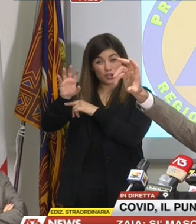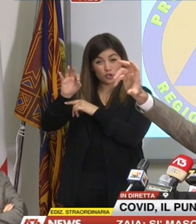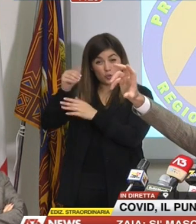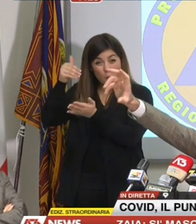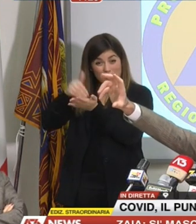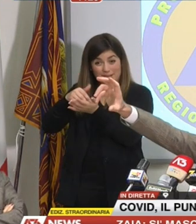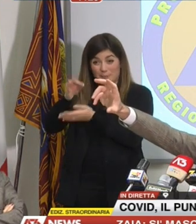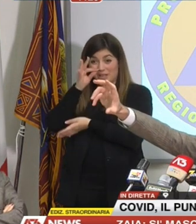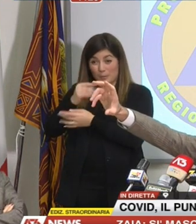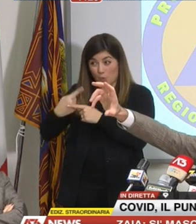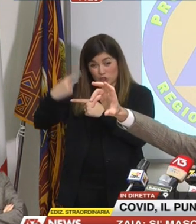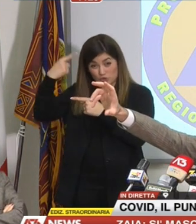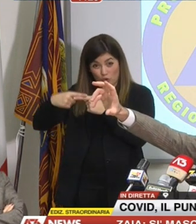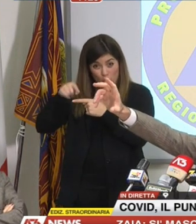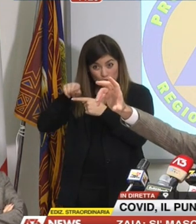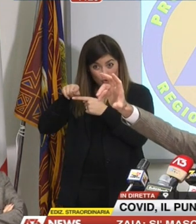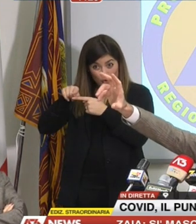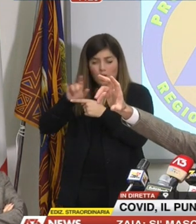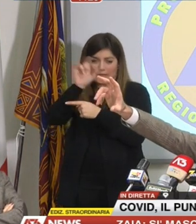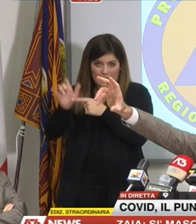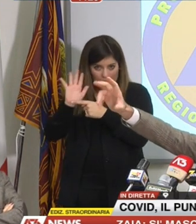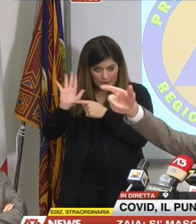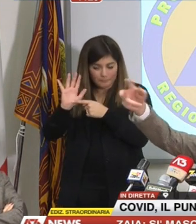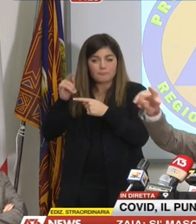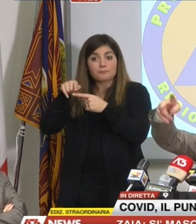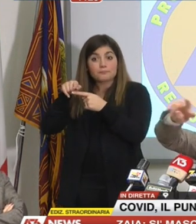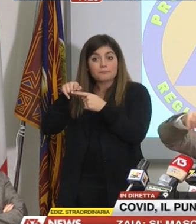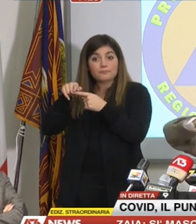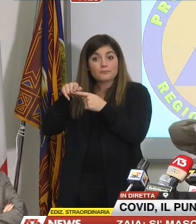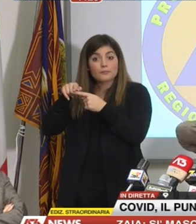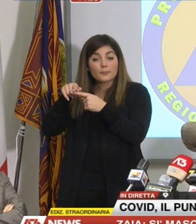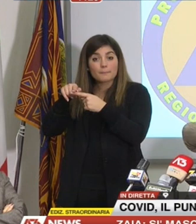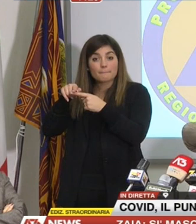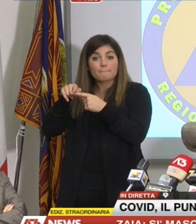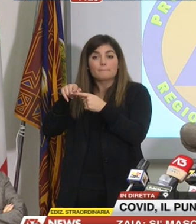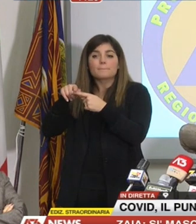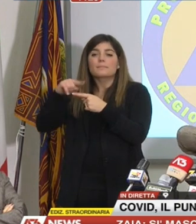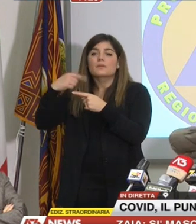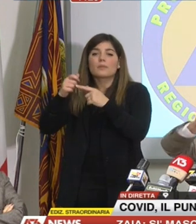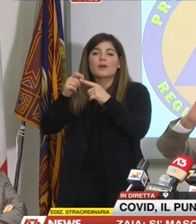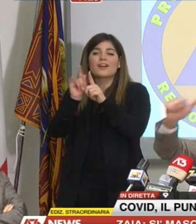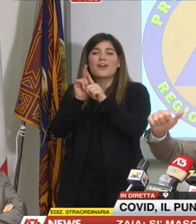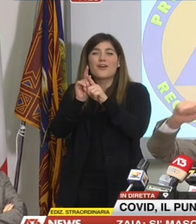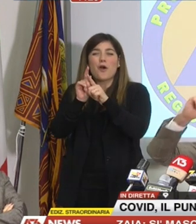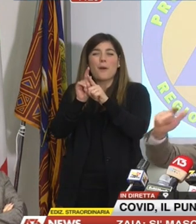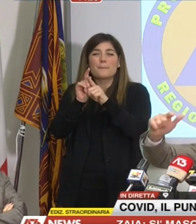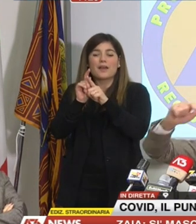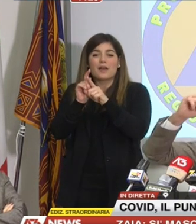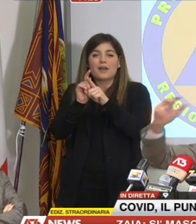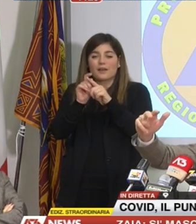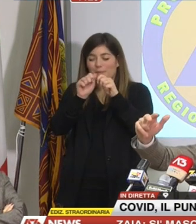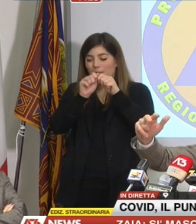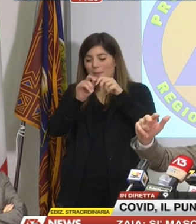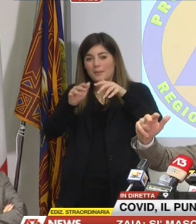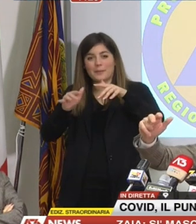350.000 tamponi al giorno in Italia. La ricaduta, ma a regime che funzioni